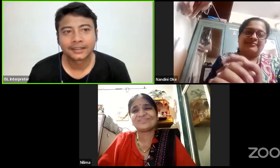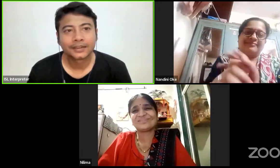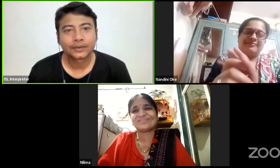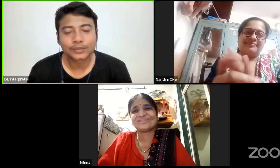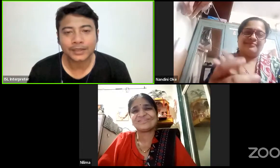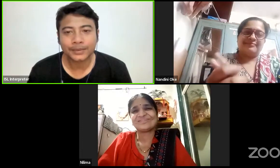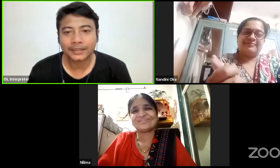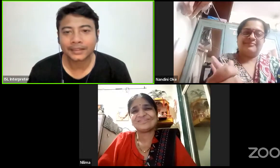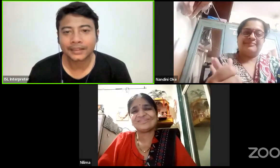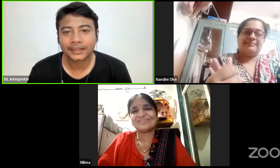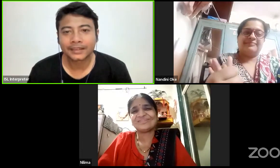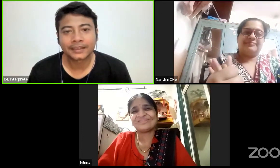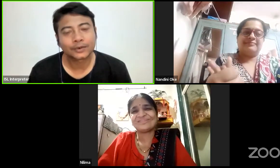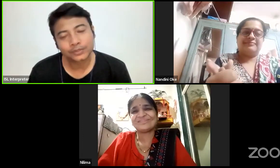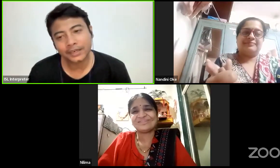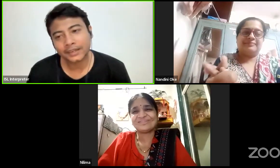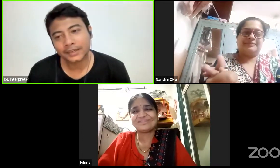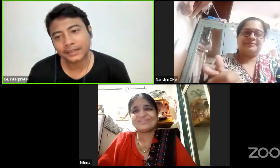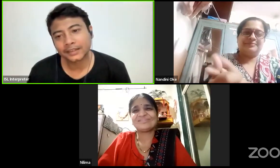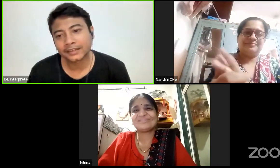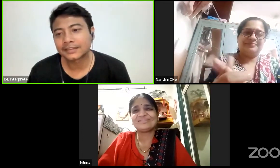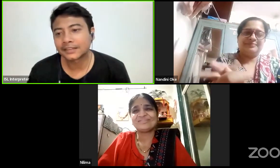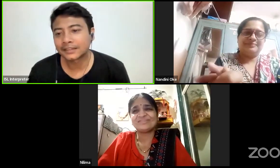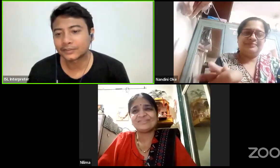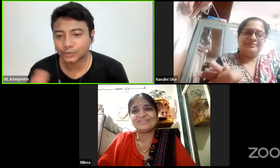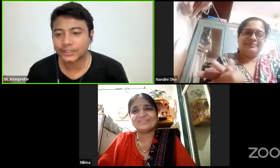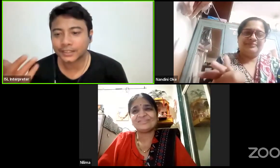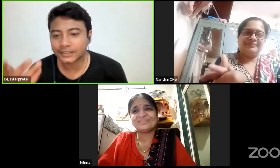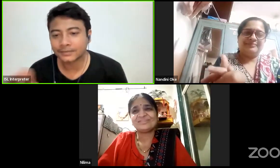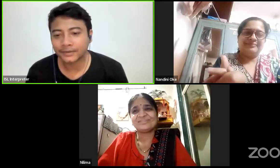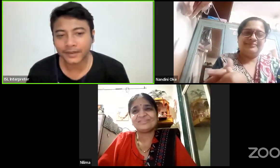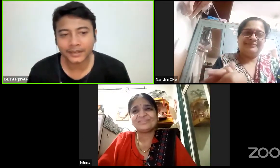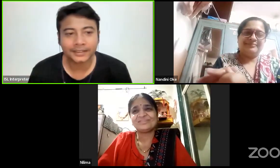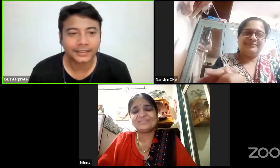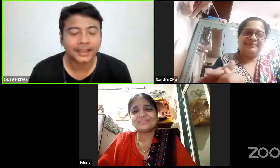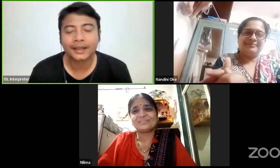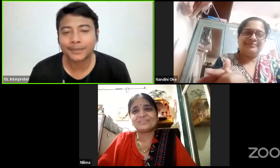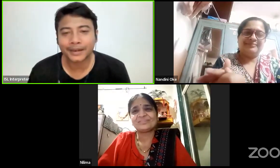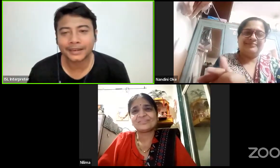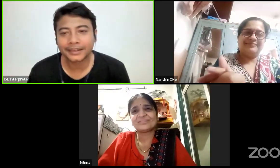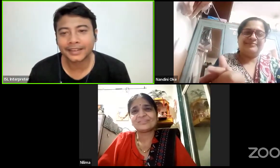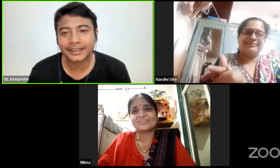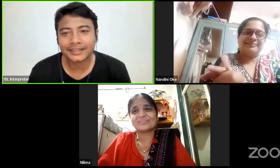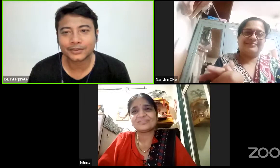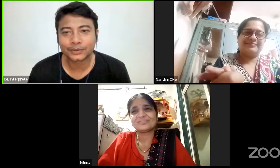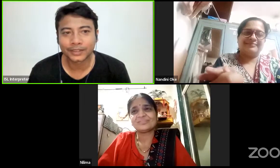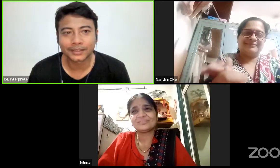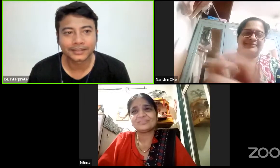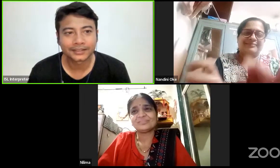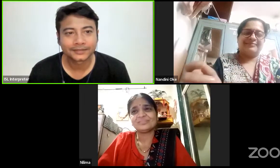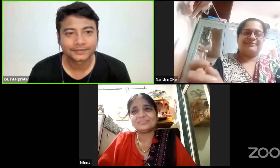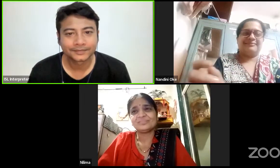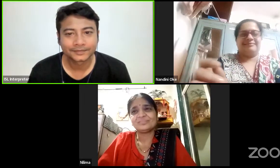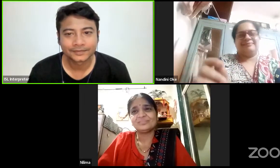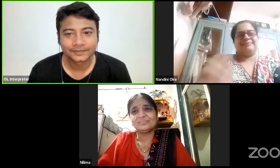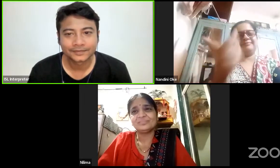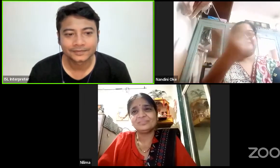गुस्सा भी आता है, लेकिन गुस्सा ना करें, कृष्ण सोचे कि कृष्ण भगवान ने ही किया है हमारे लिए, कैसे होता